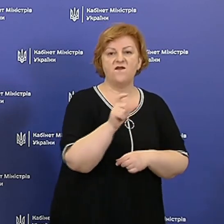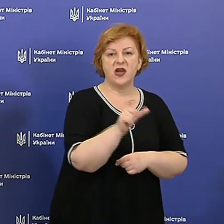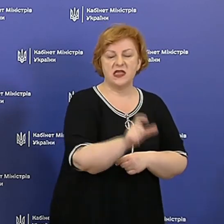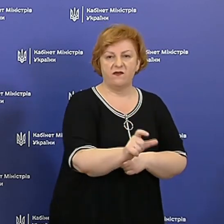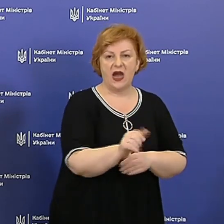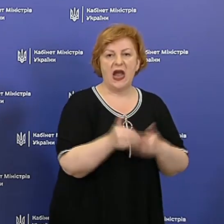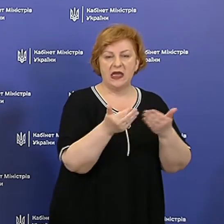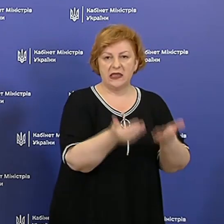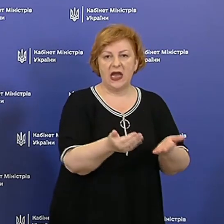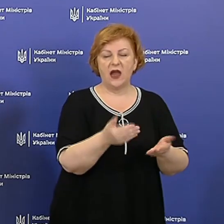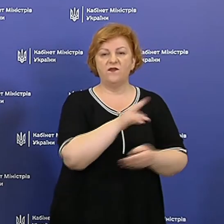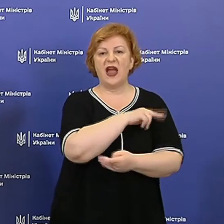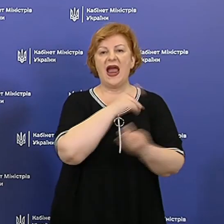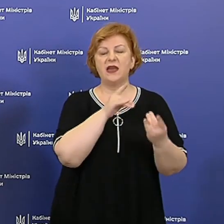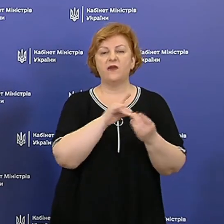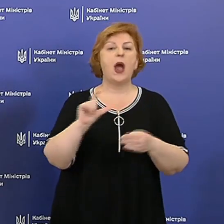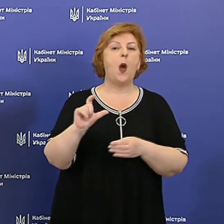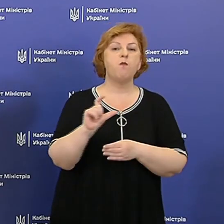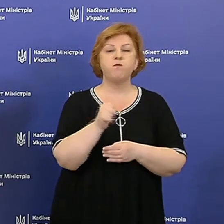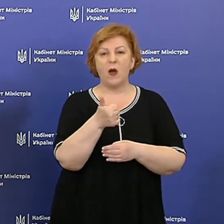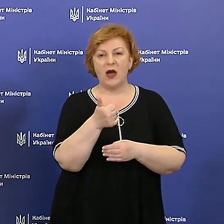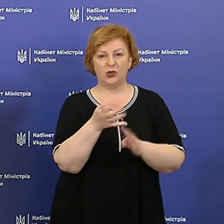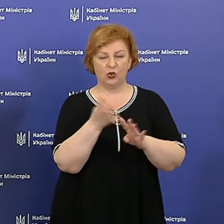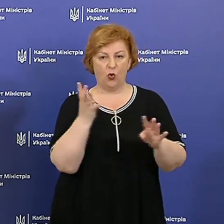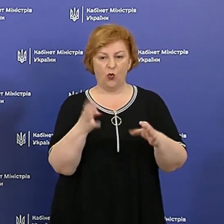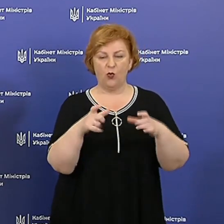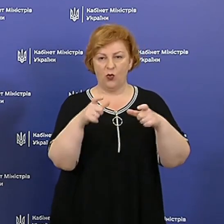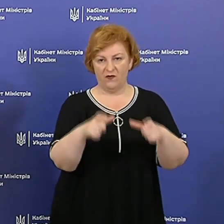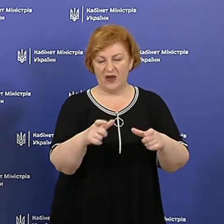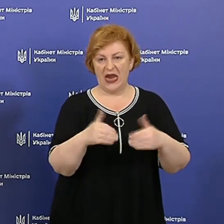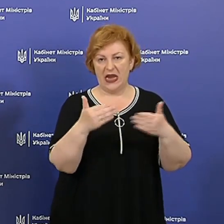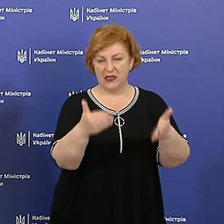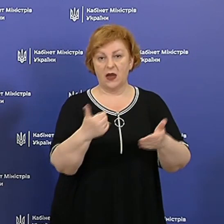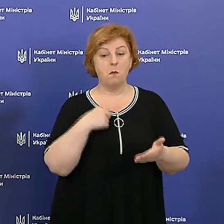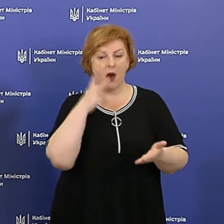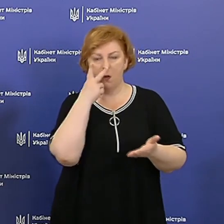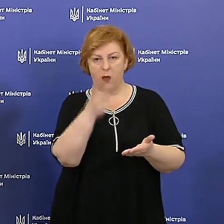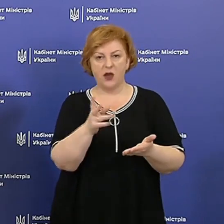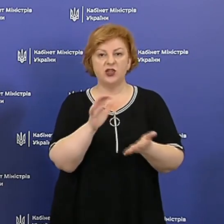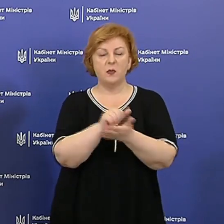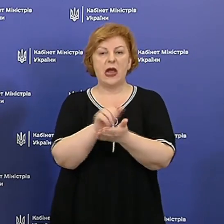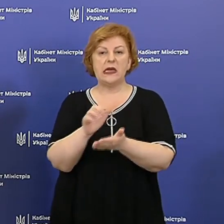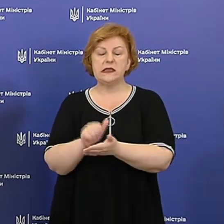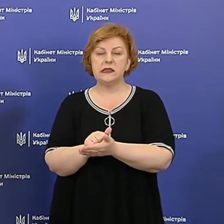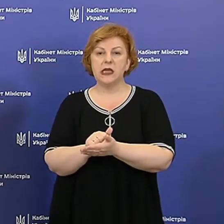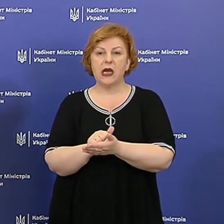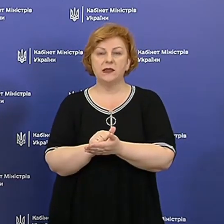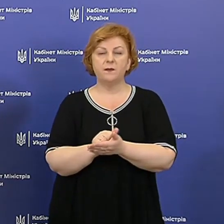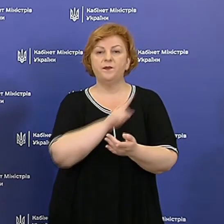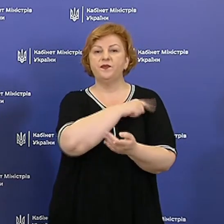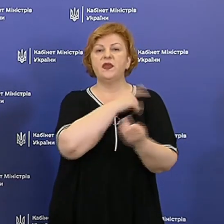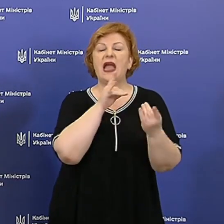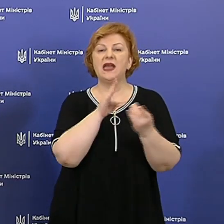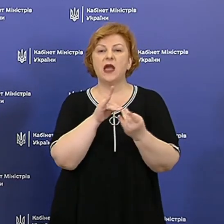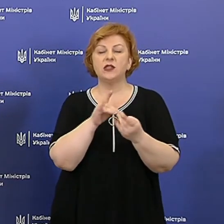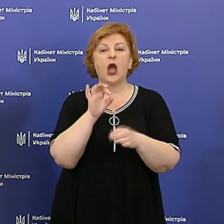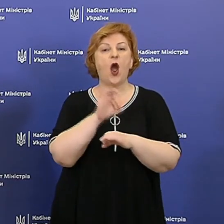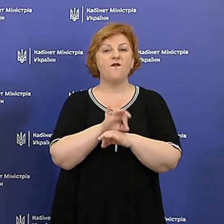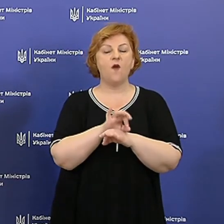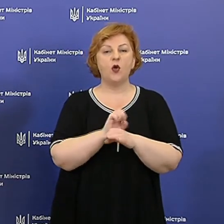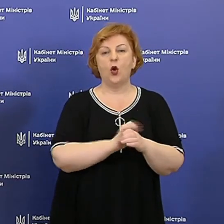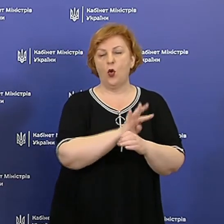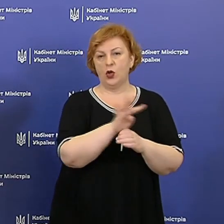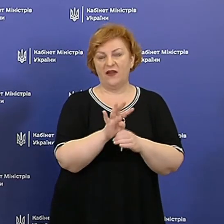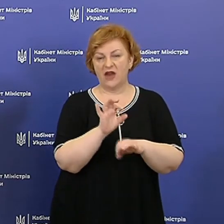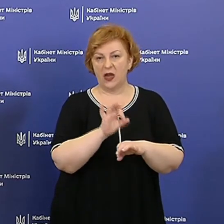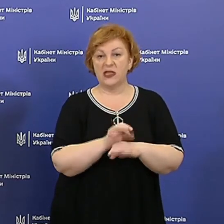в лікарнях першої хвилі, ми сьогодні бачимо зайнятими ліжка з хворими на коронавірусну